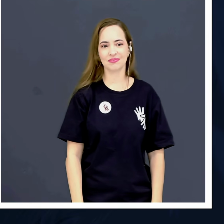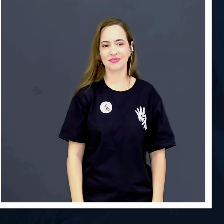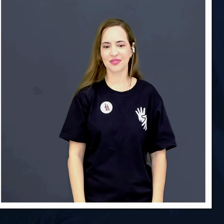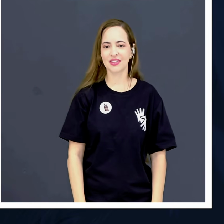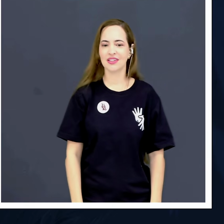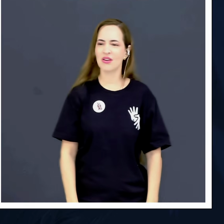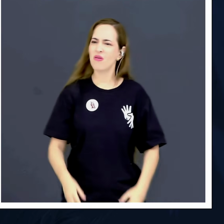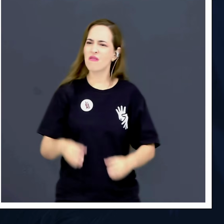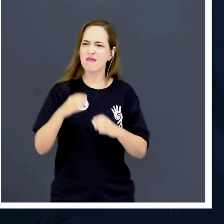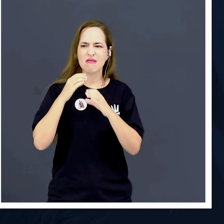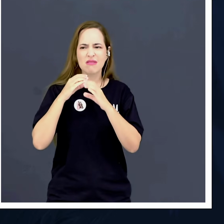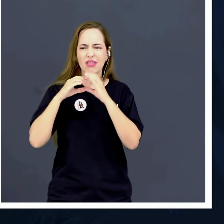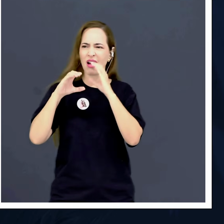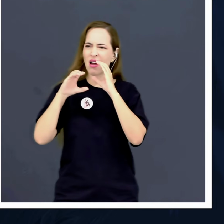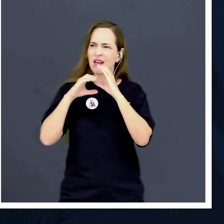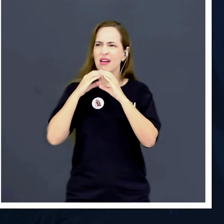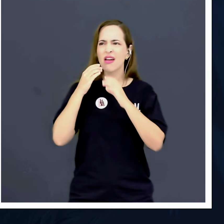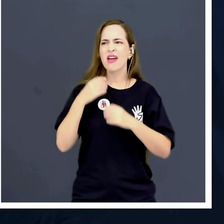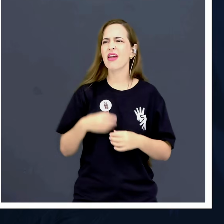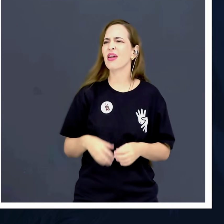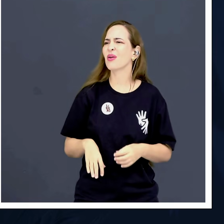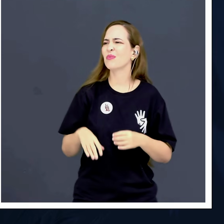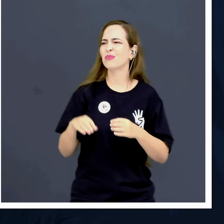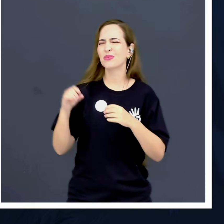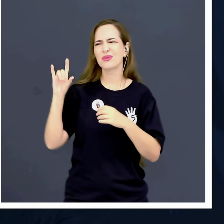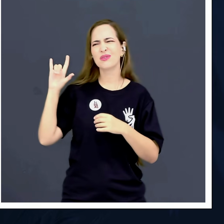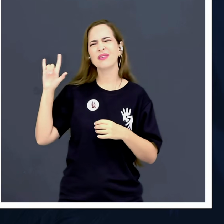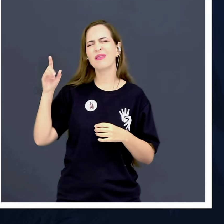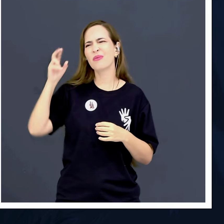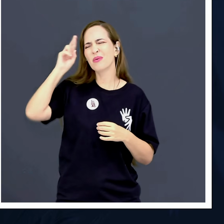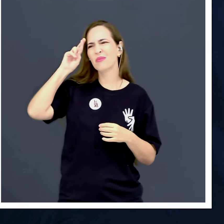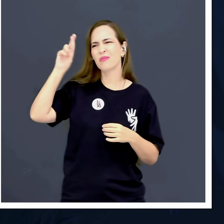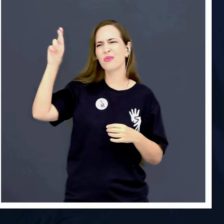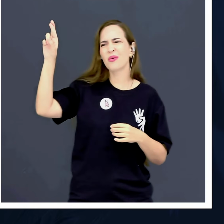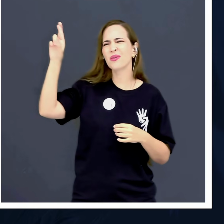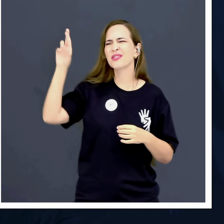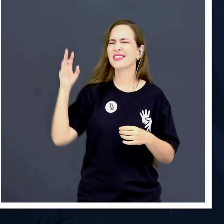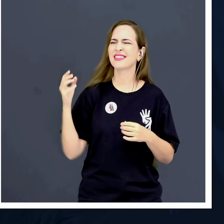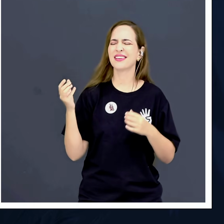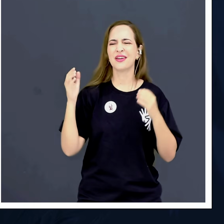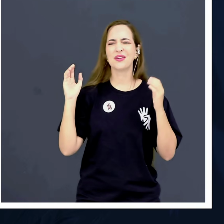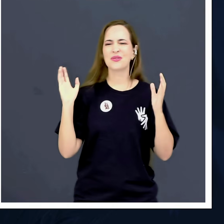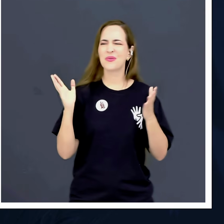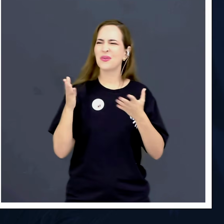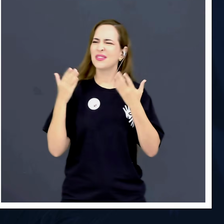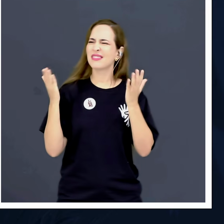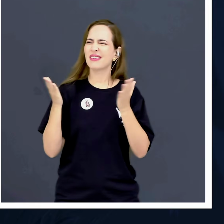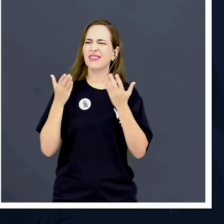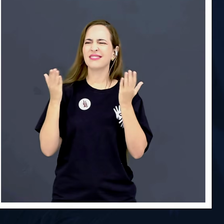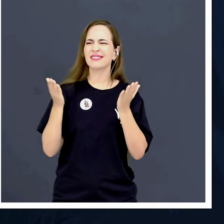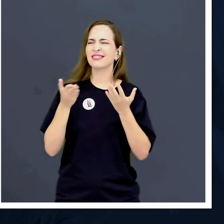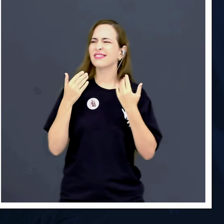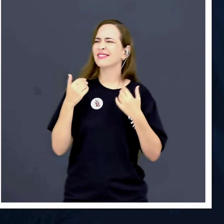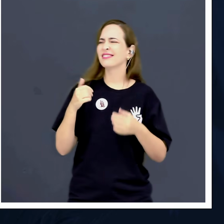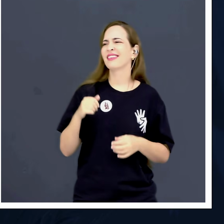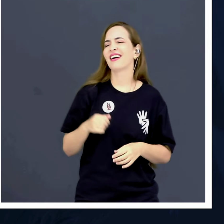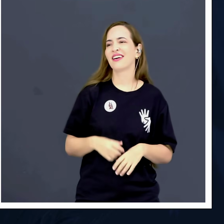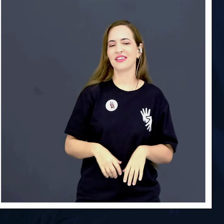Cantaremos o teu amor, Senhor. Como é bom se alegrar na presença do nosso Deus. Vamos continuar louvando e exaltando a Ele. Aleluia.